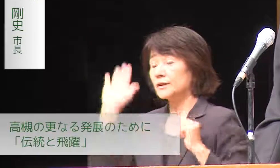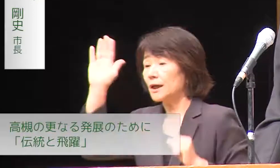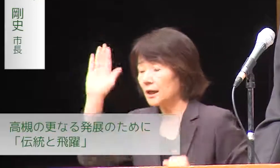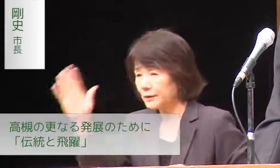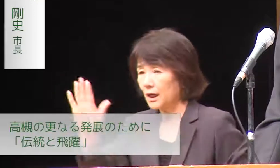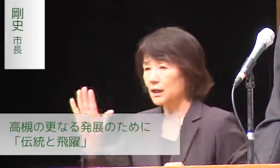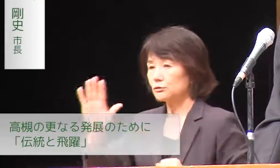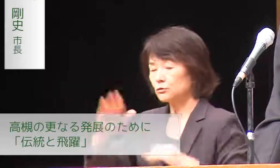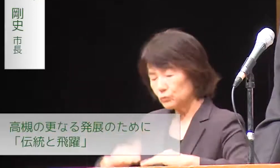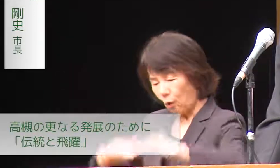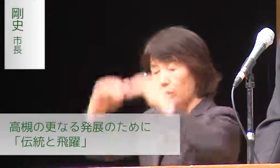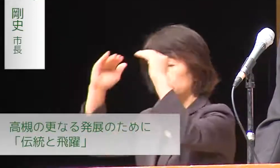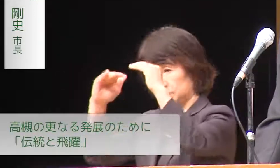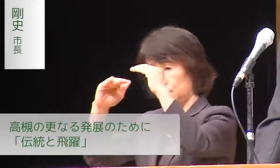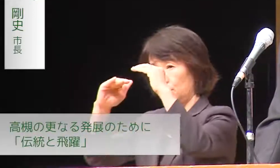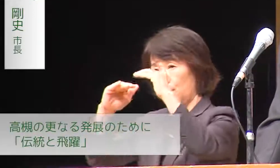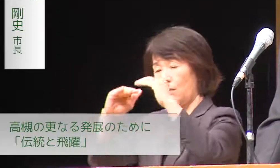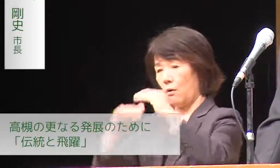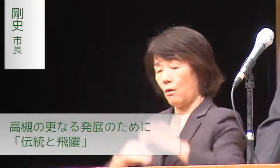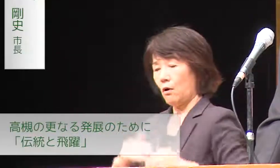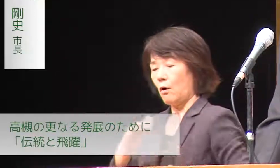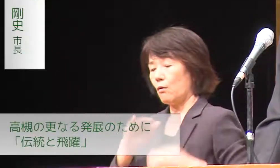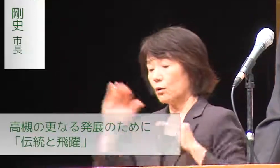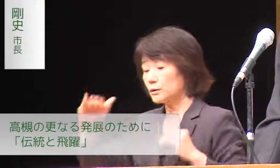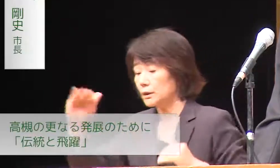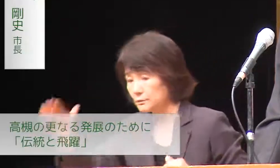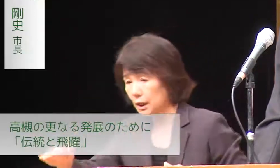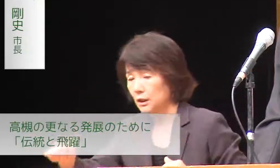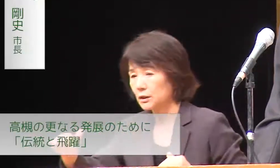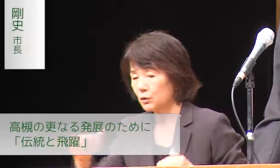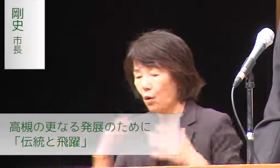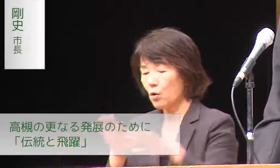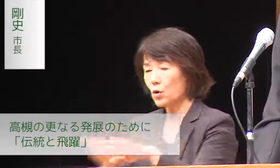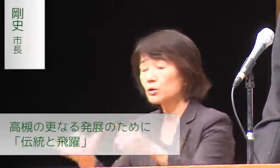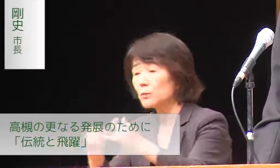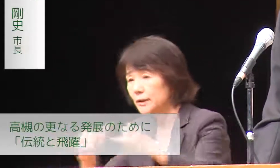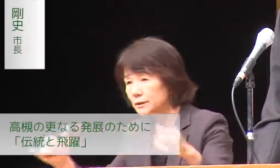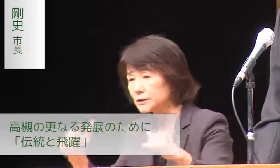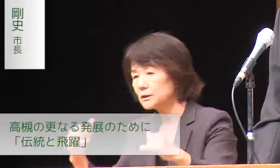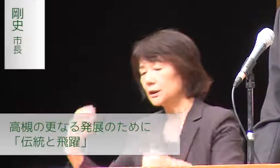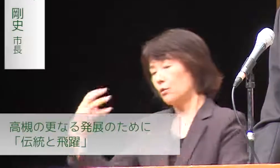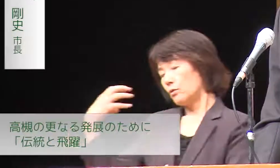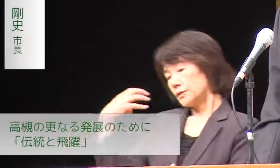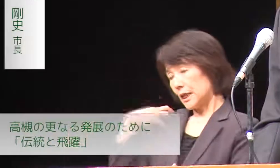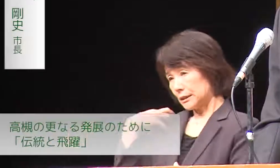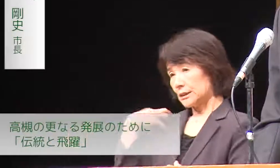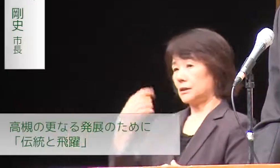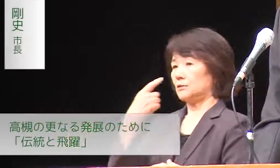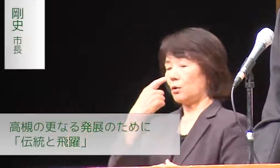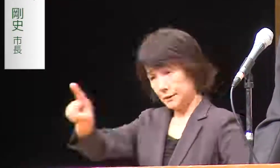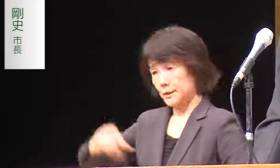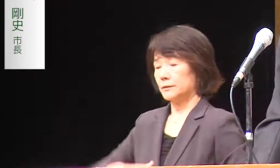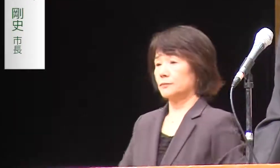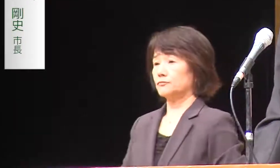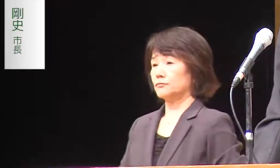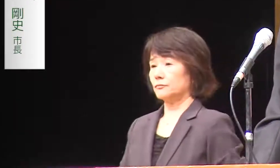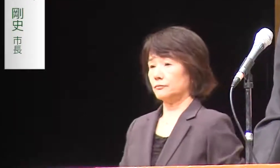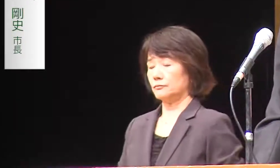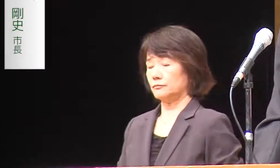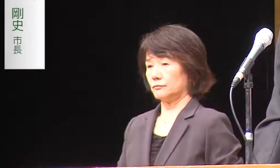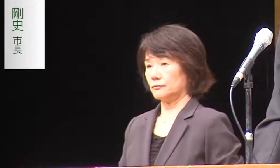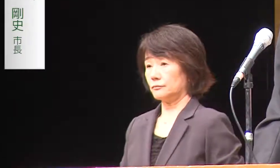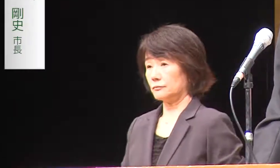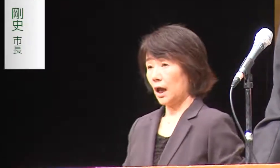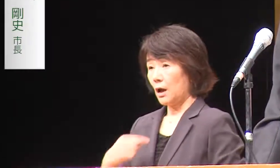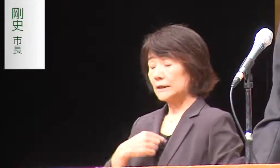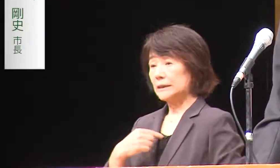る飛躍につなげることが次世代を担う子どもたちへの責務であると考えます。